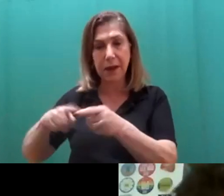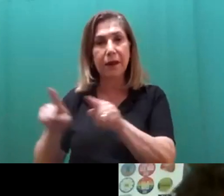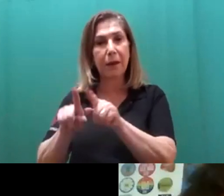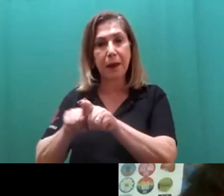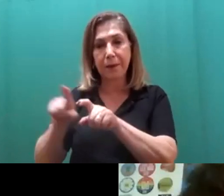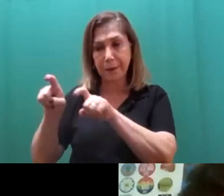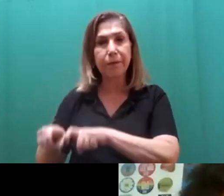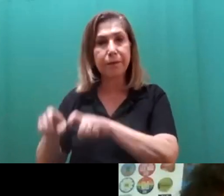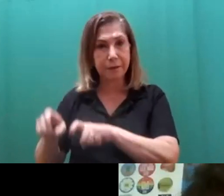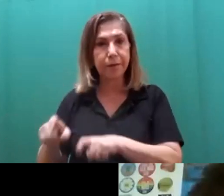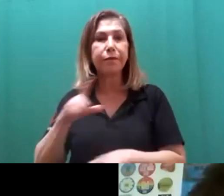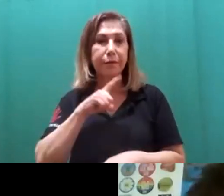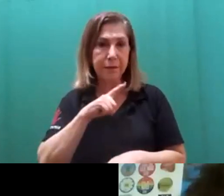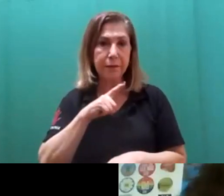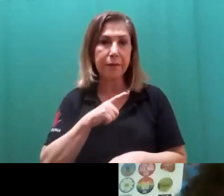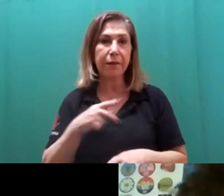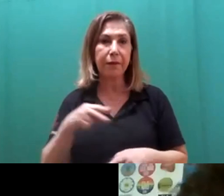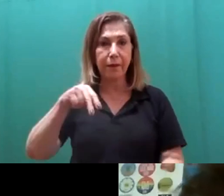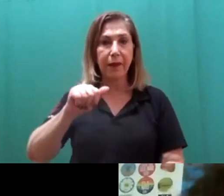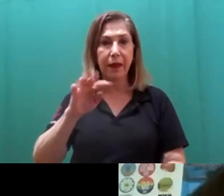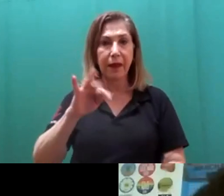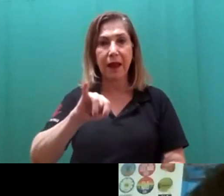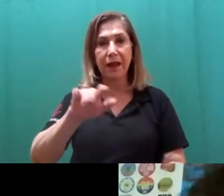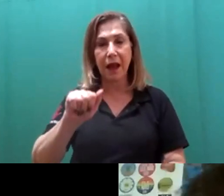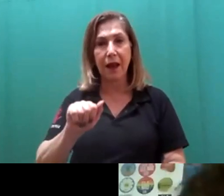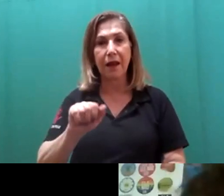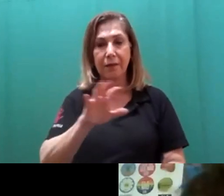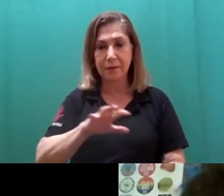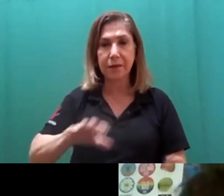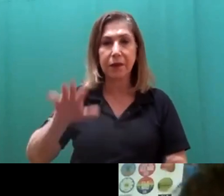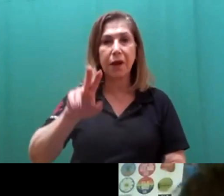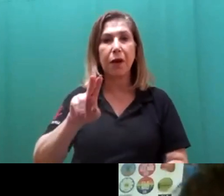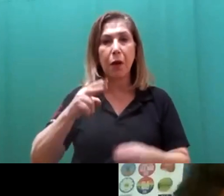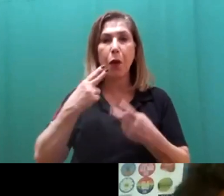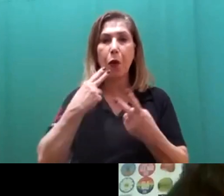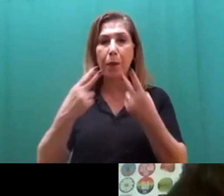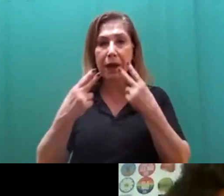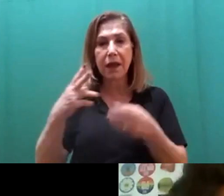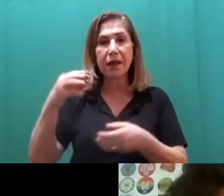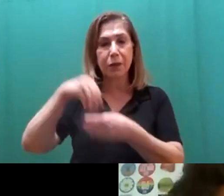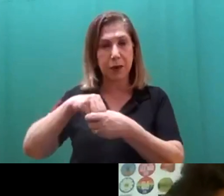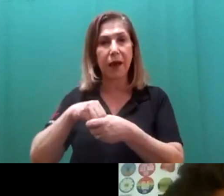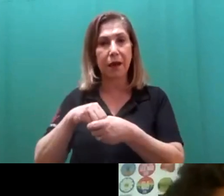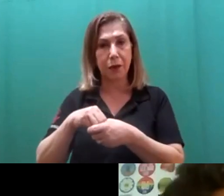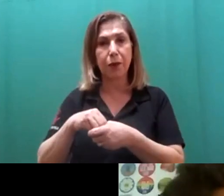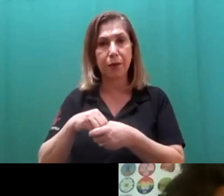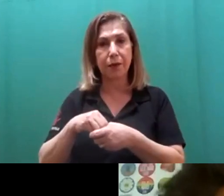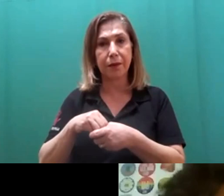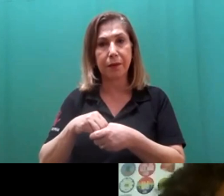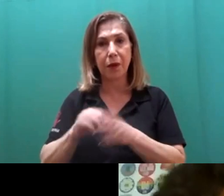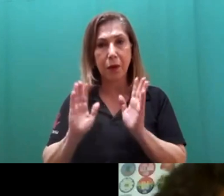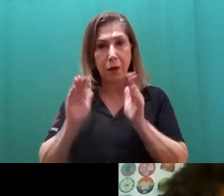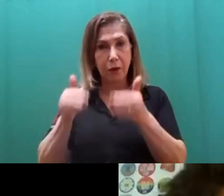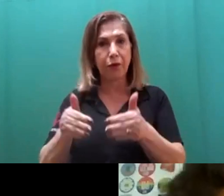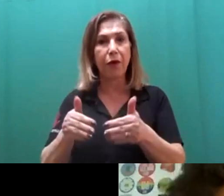acho que quando a Natália traz essa questão da arquitetura, do urbanismo para dentro, né, são olhares que a gente